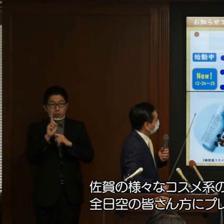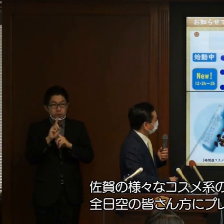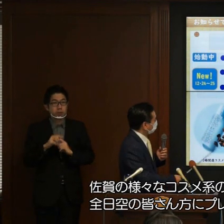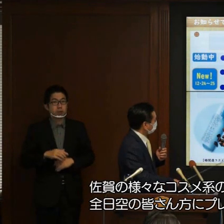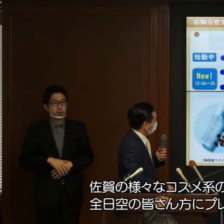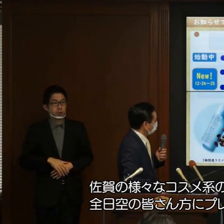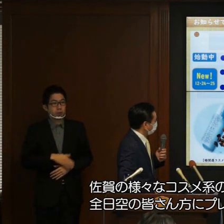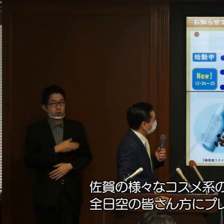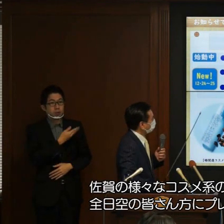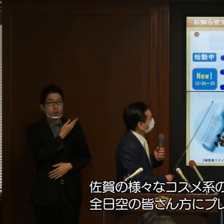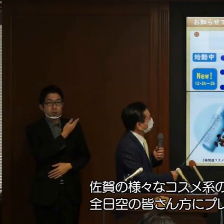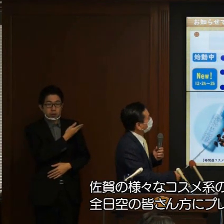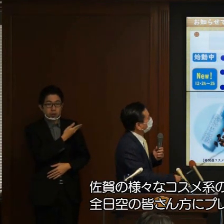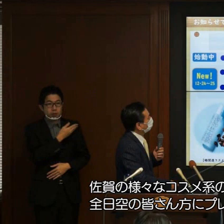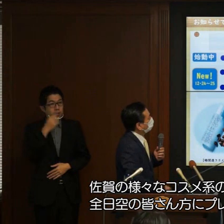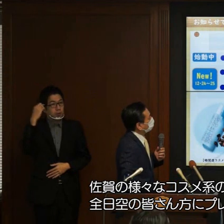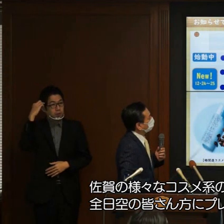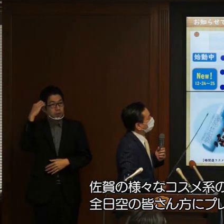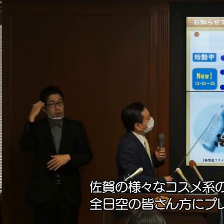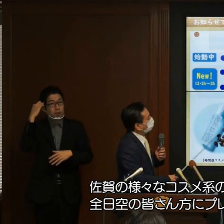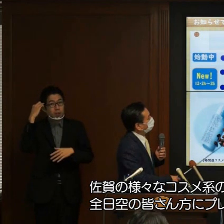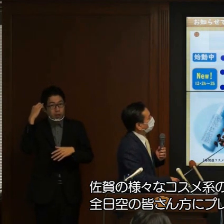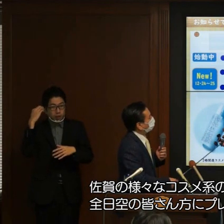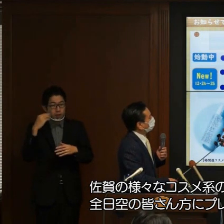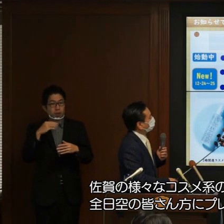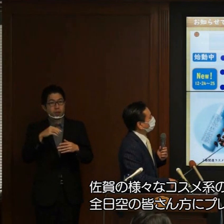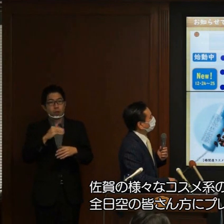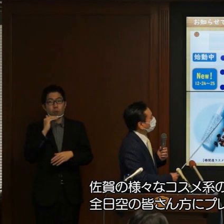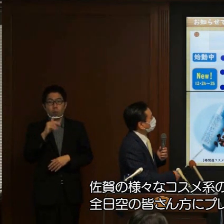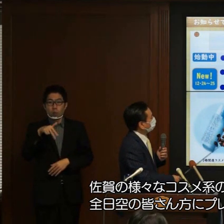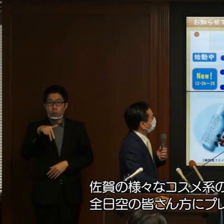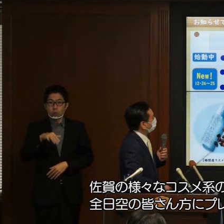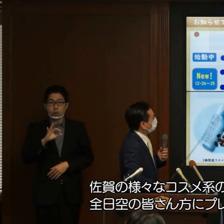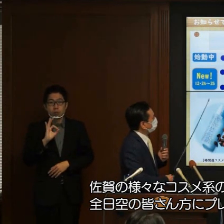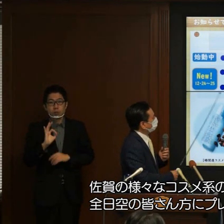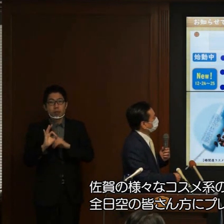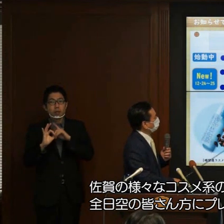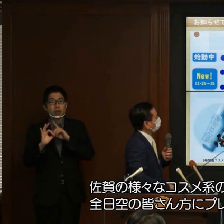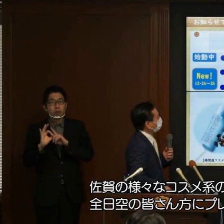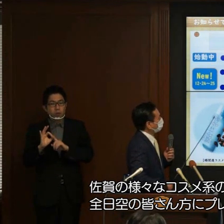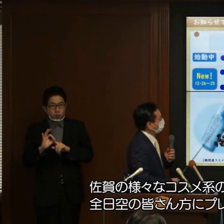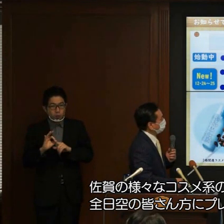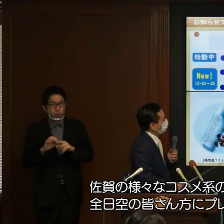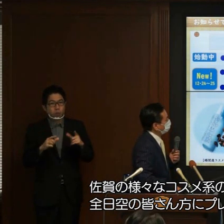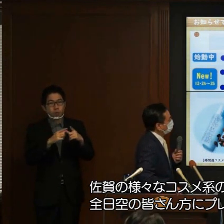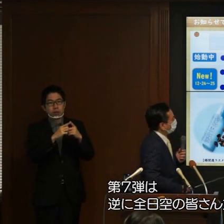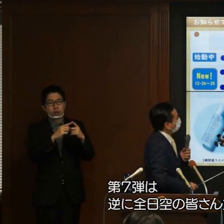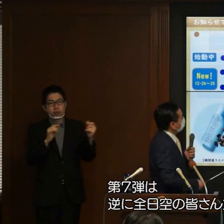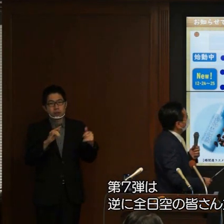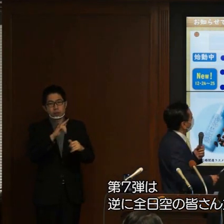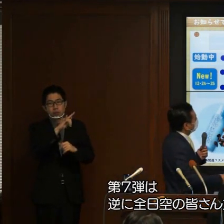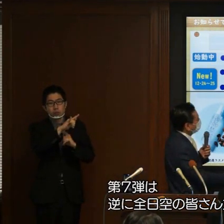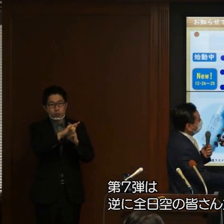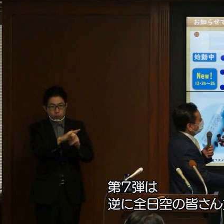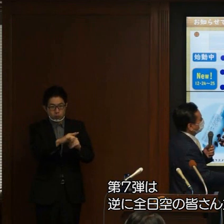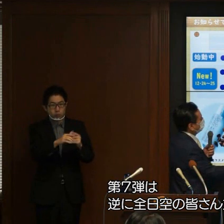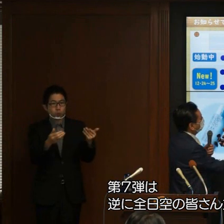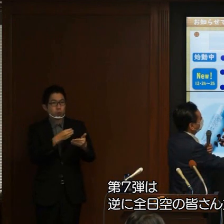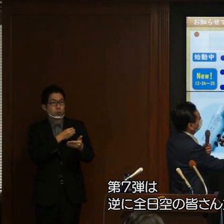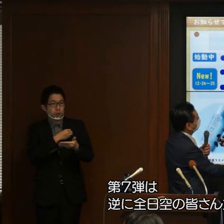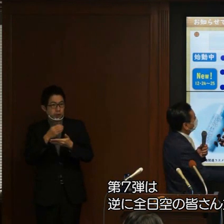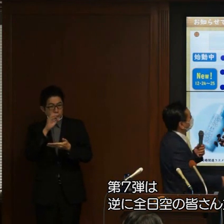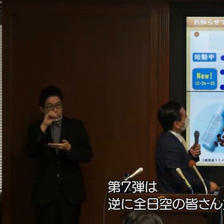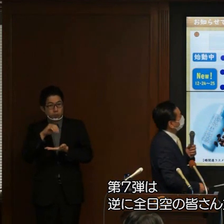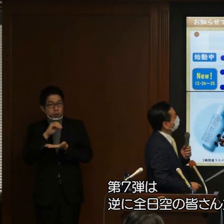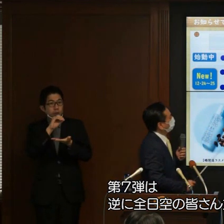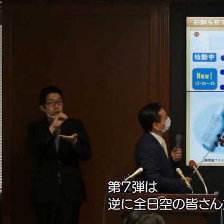ざまなこういうコスメ系の商品を全日空の皆さん方にプレゼントするという企画で、第7弾は逆に全